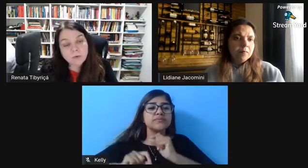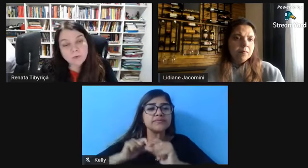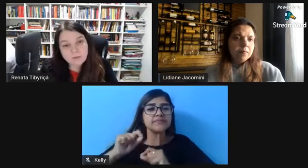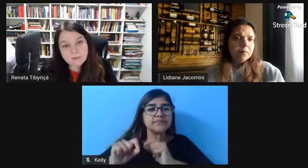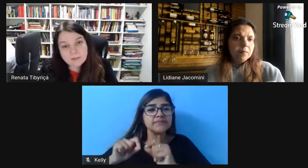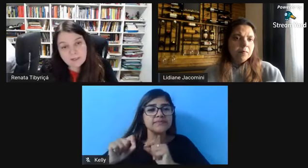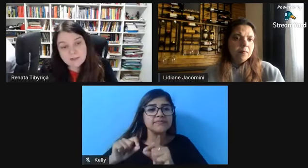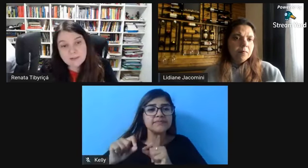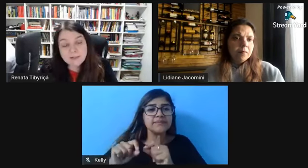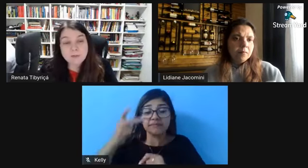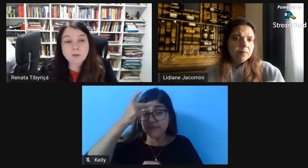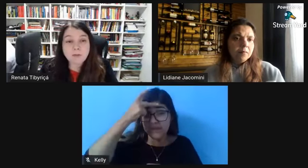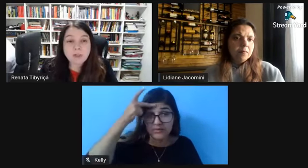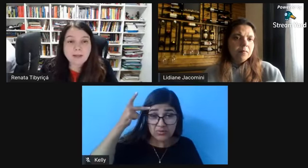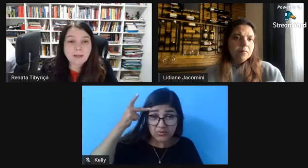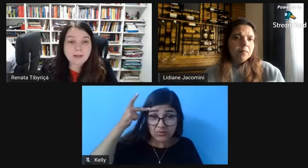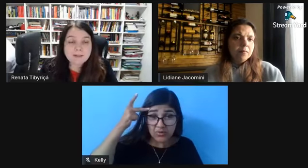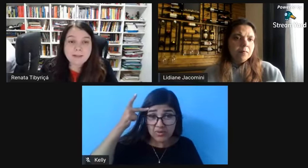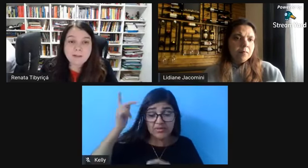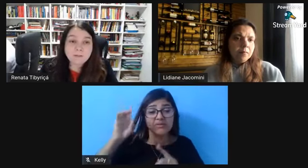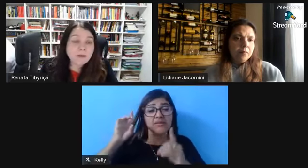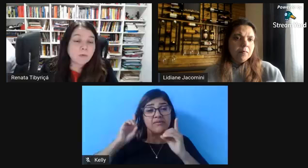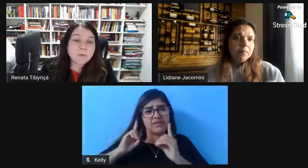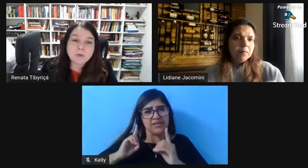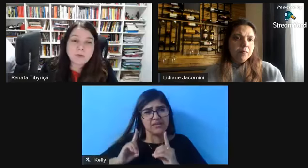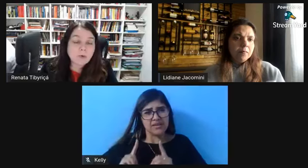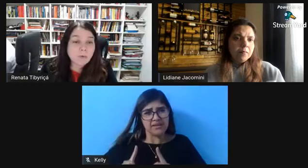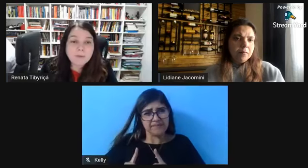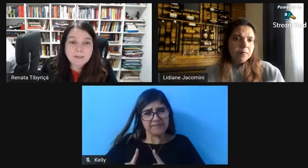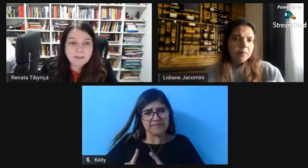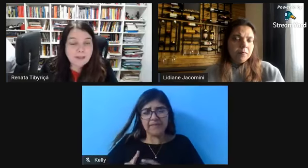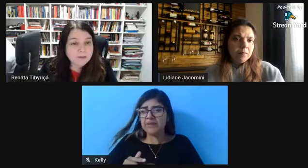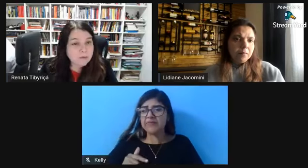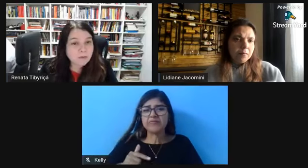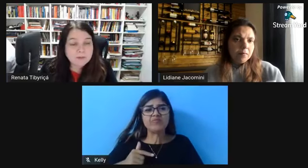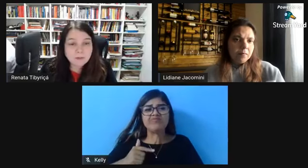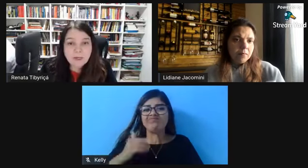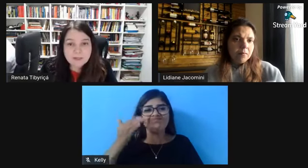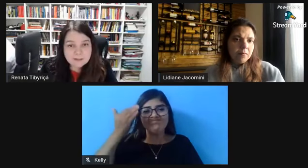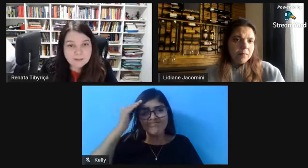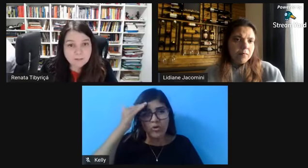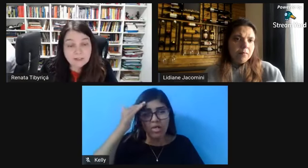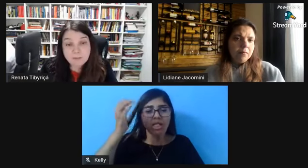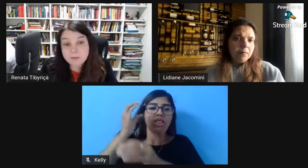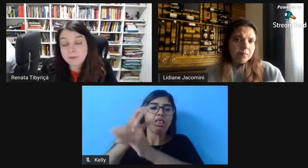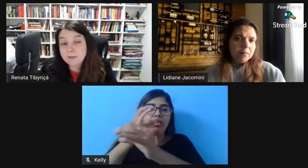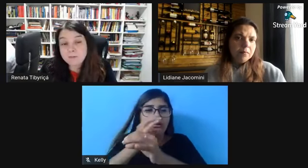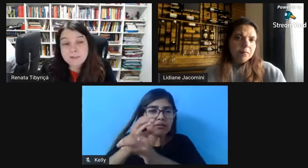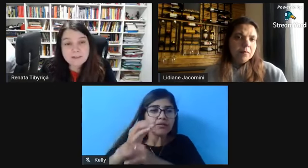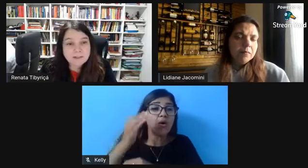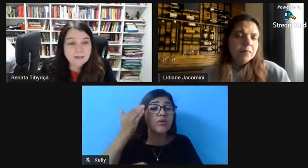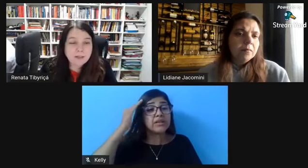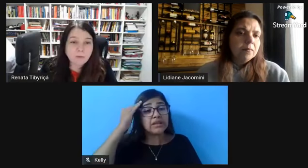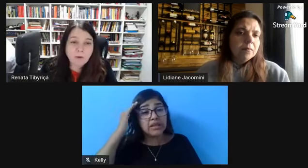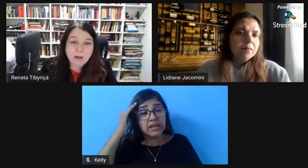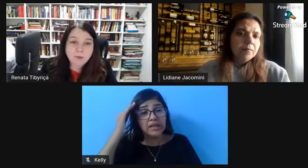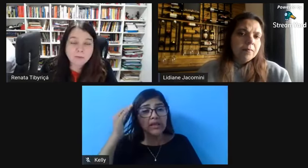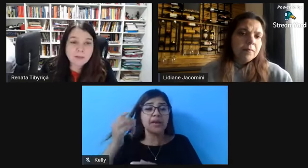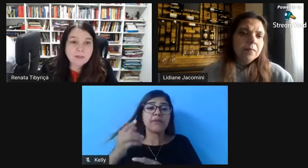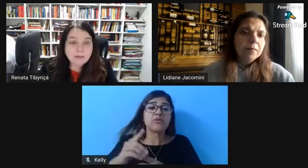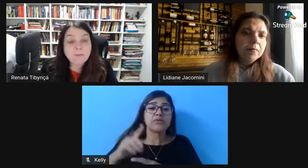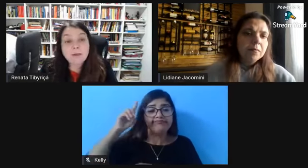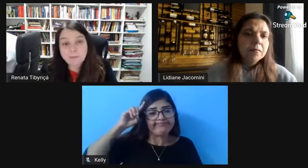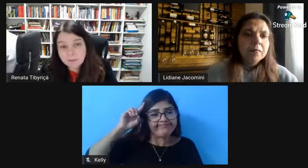pessoas com deficiência, especialmente aquelas que não têm condições de compreender a situação que elas estão ali, por exemplo, uma deficiência